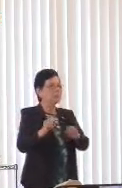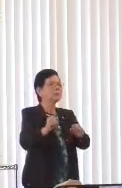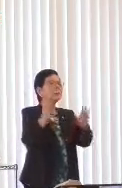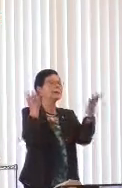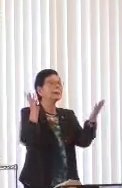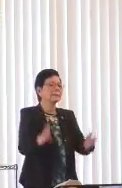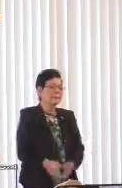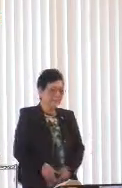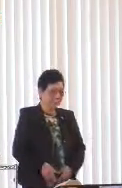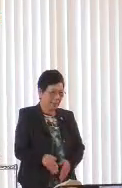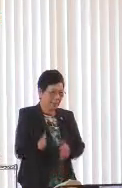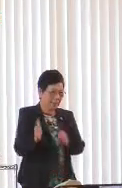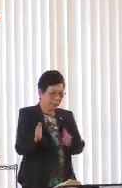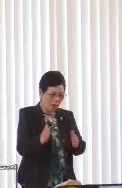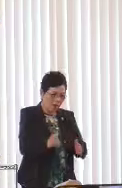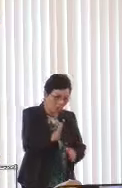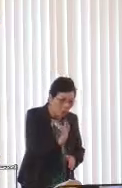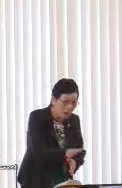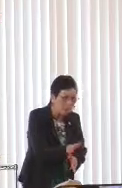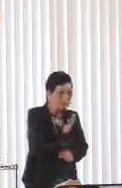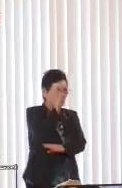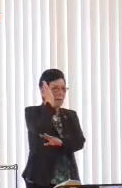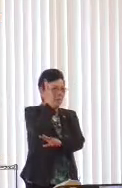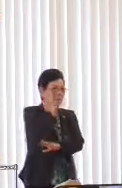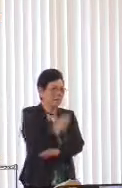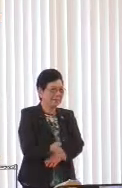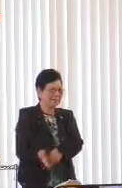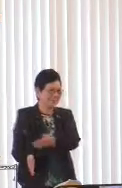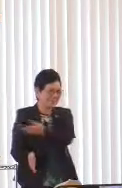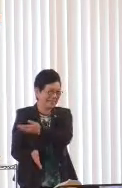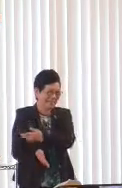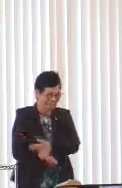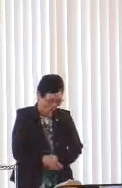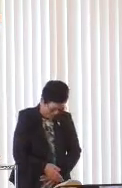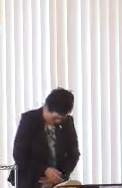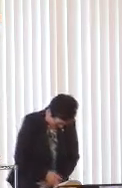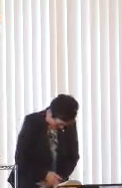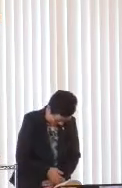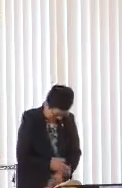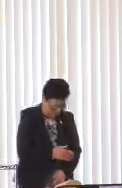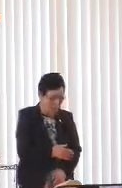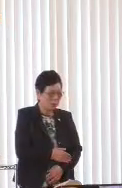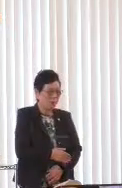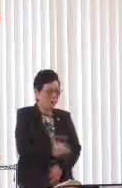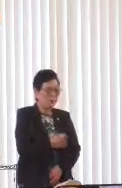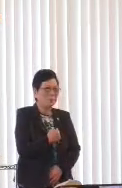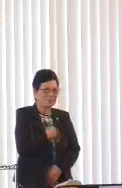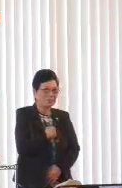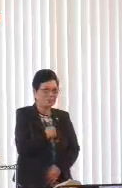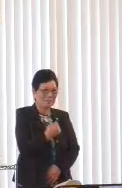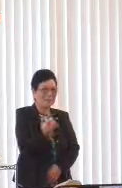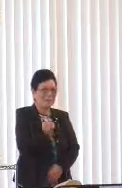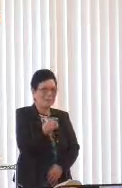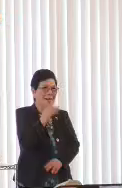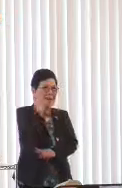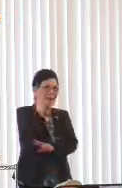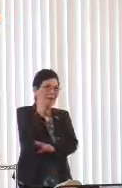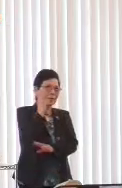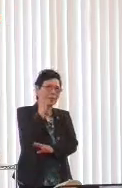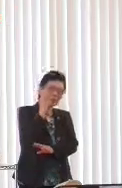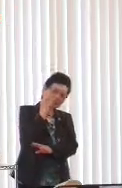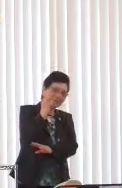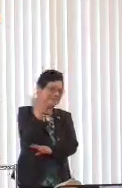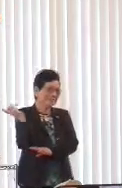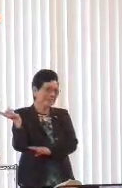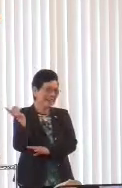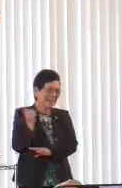今日は備えて待つという、テーマですけれども、私自身に向かって、語らなければならないと